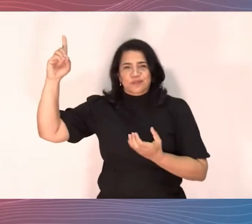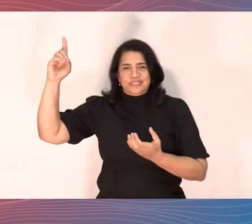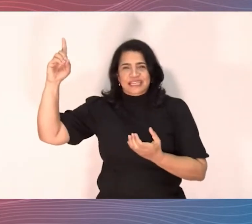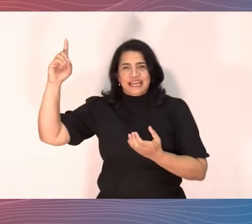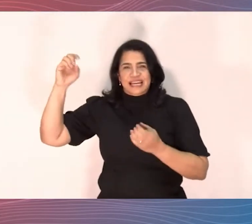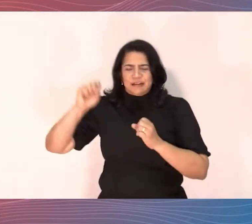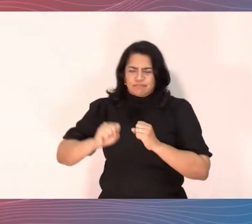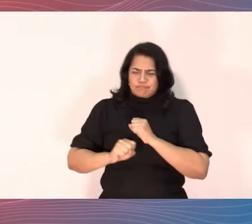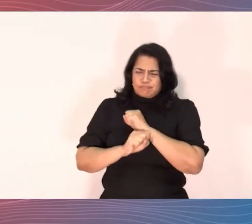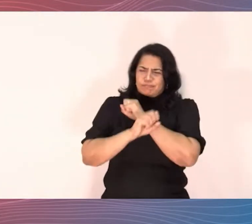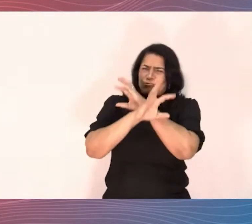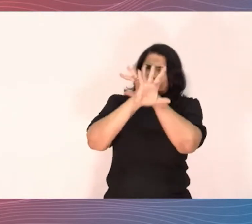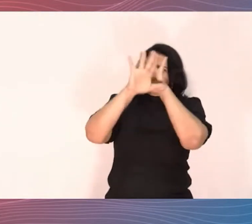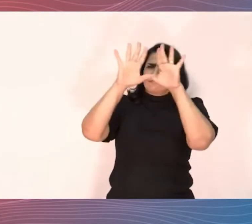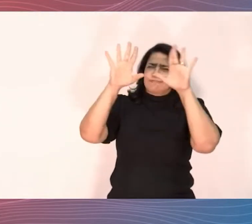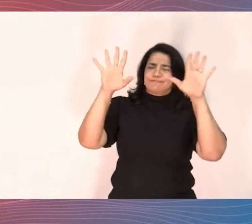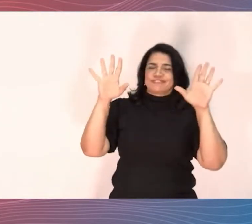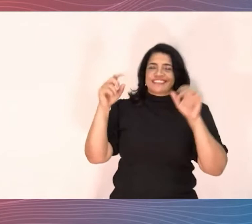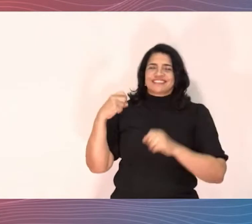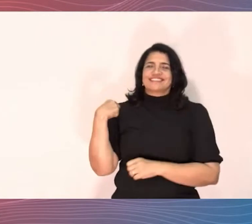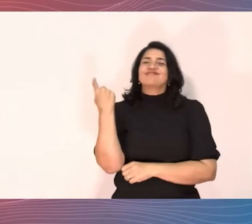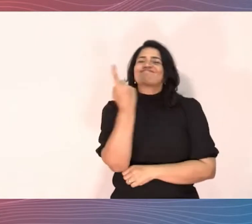Ó Senhor Jesus.